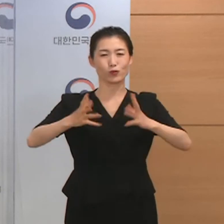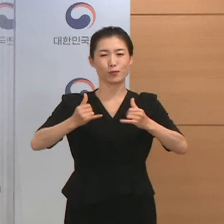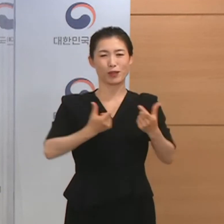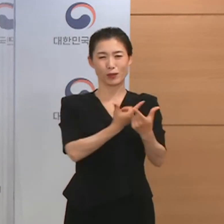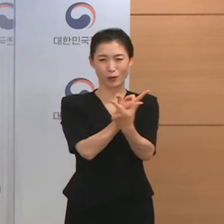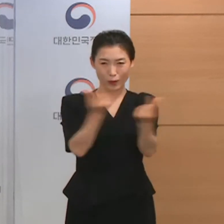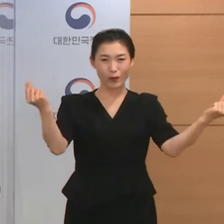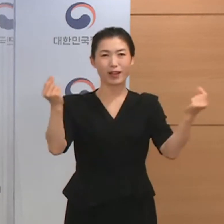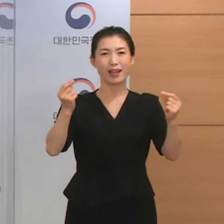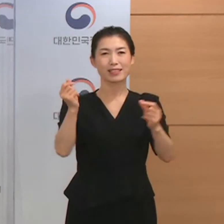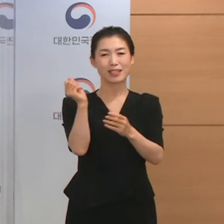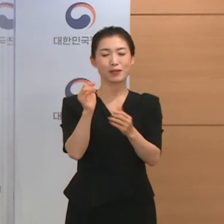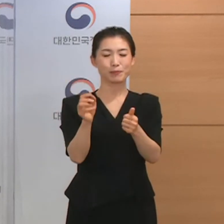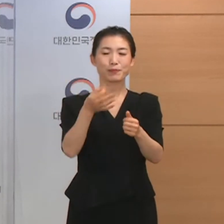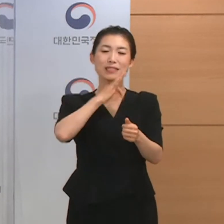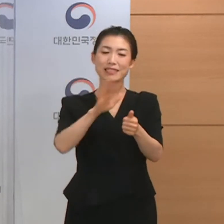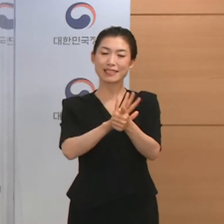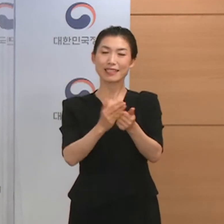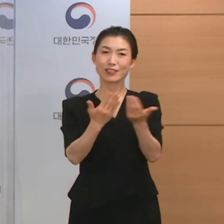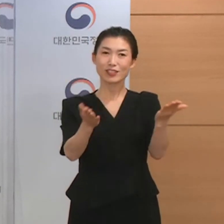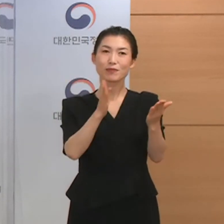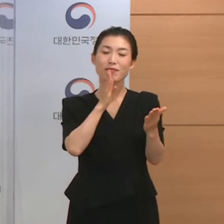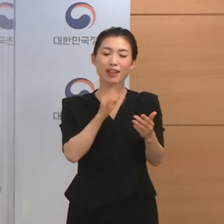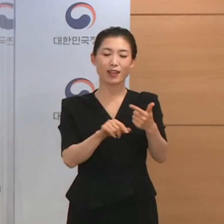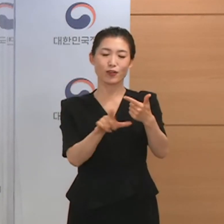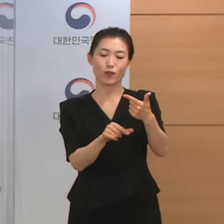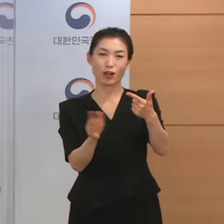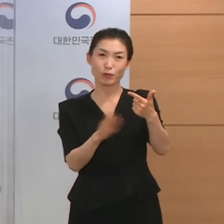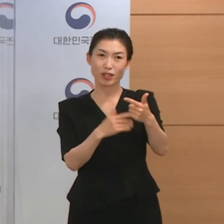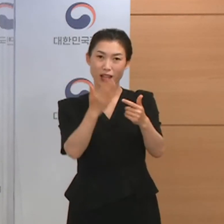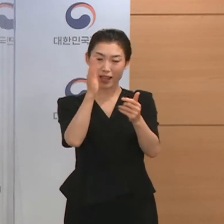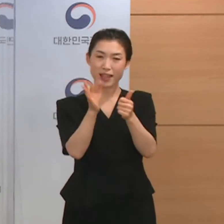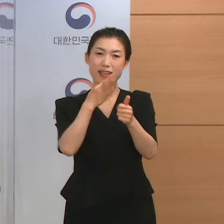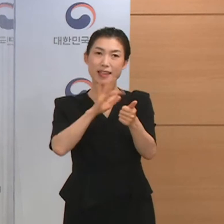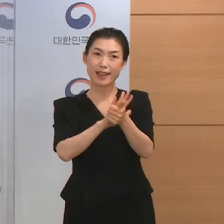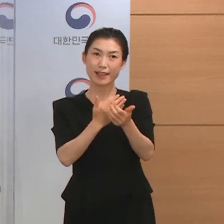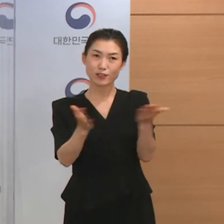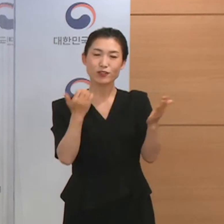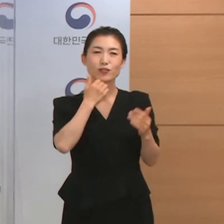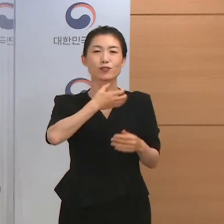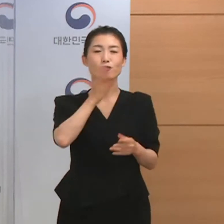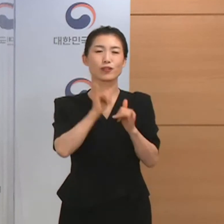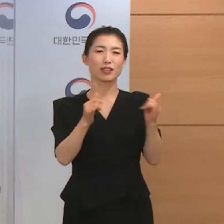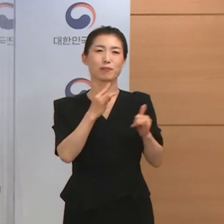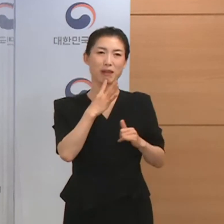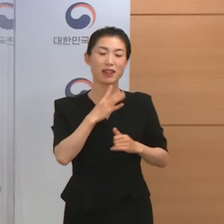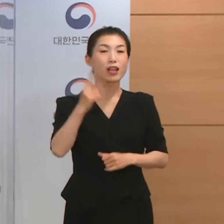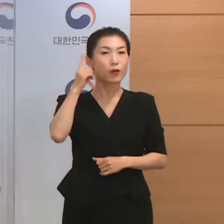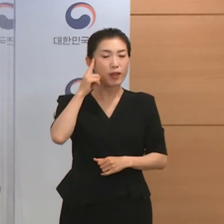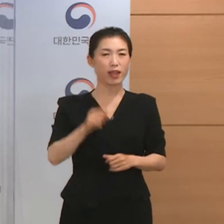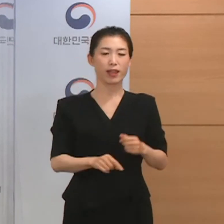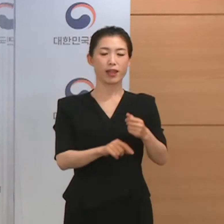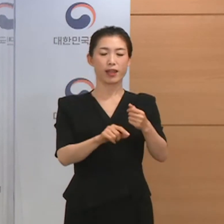있습니다. 이렇게 짜고 있는 이유는 7월부터 9월까지 3개월간은 일반 국민들의